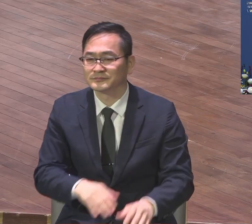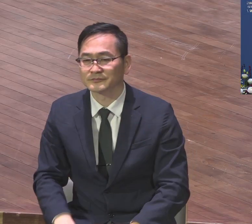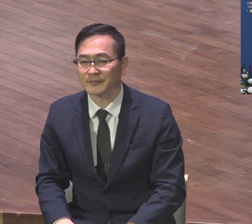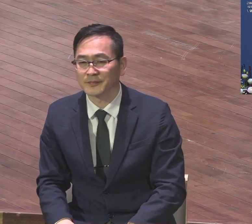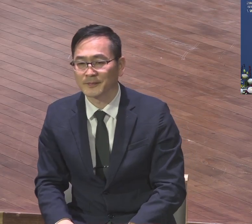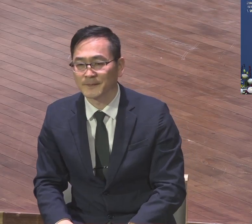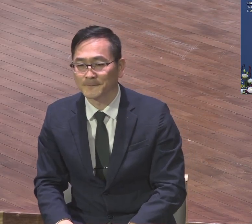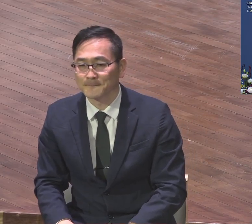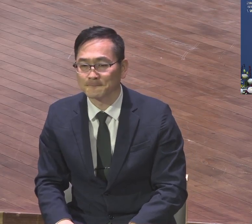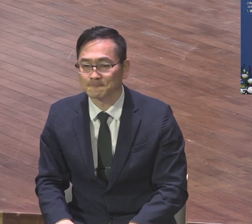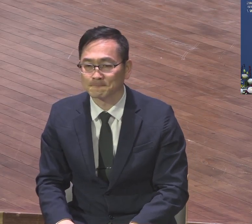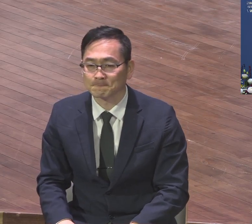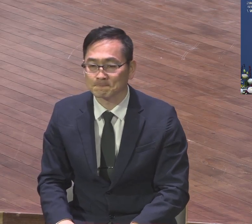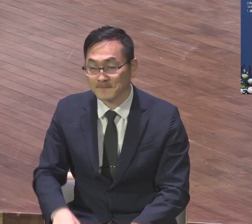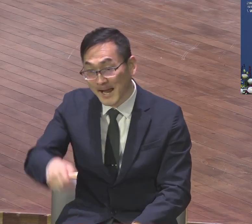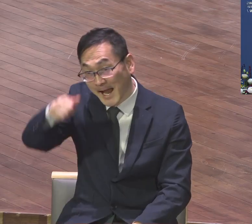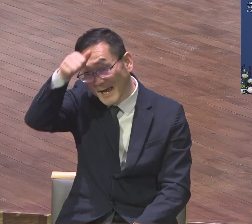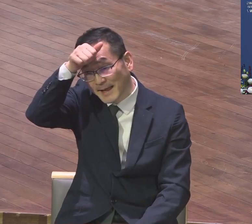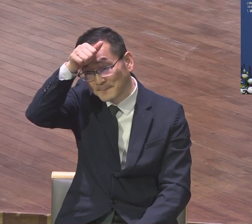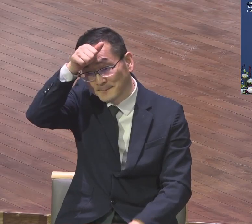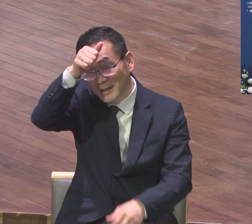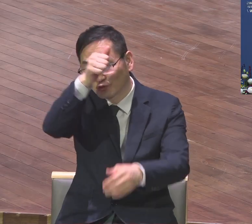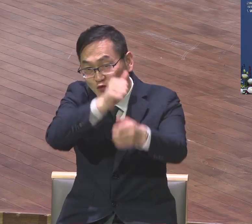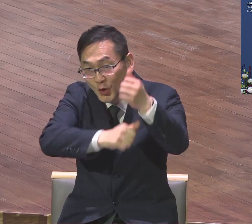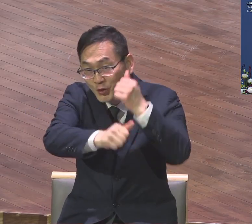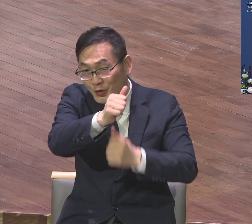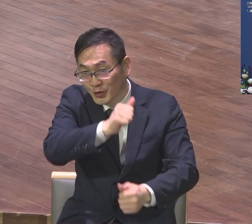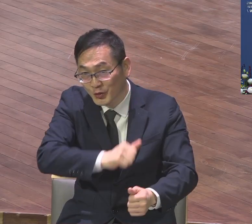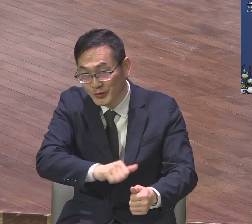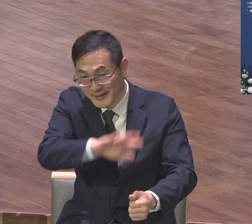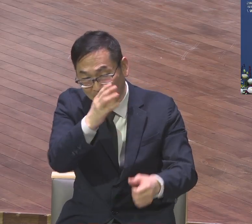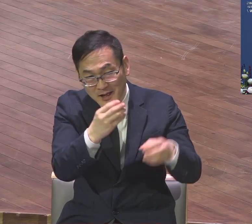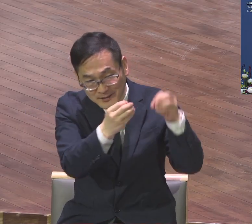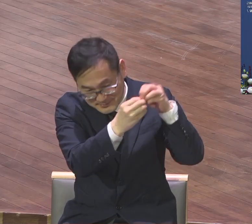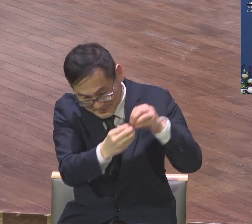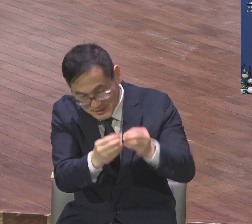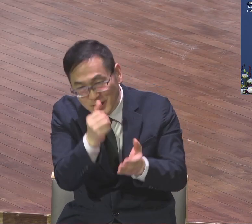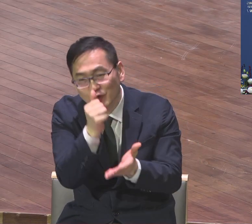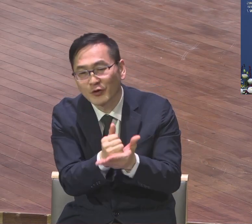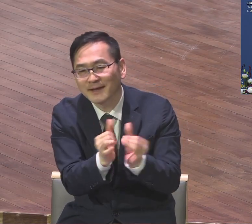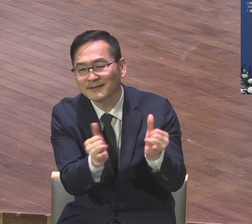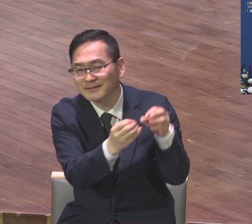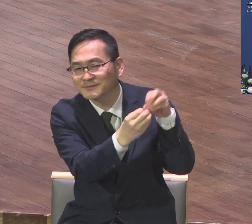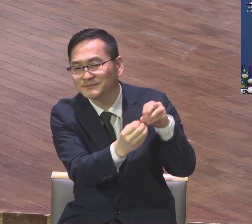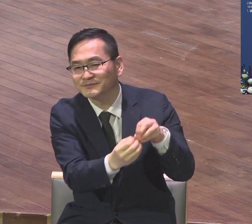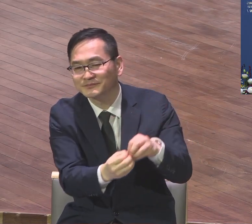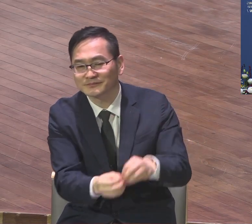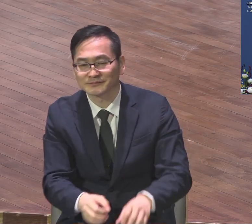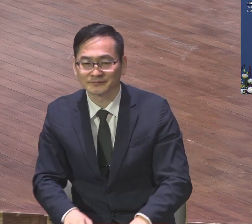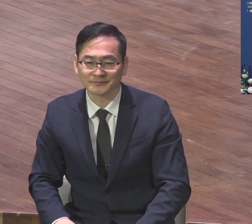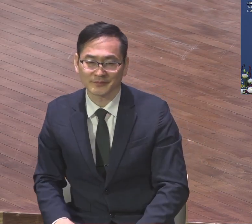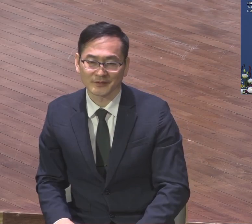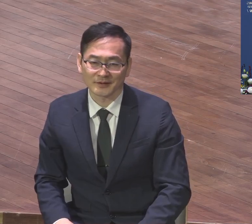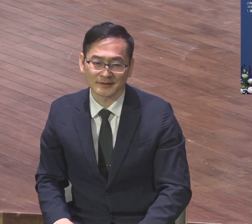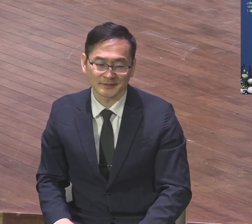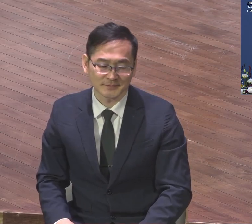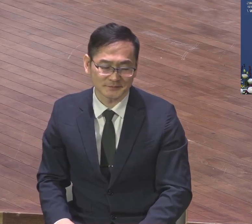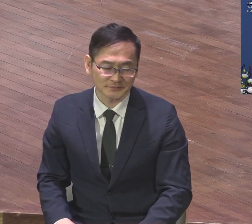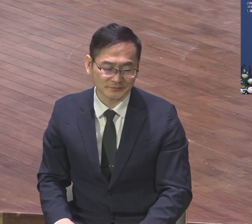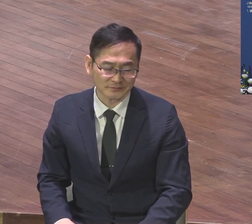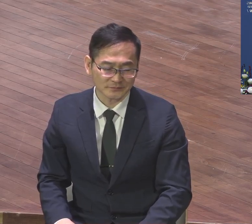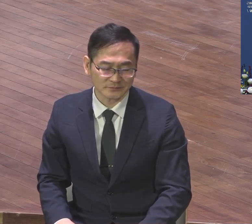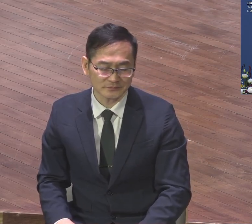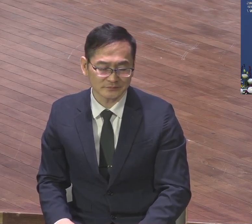안타깝게도 범죄한 아담의 후손 모두가 다 죄인이에요. 남자가 난 사람은